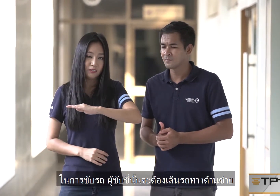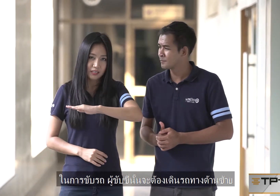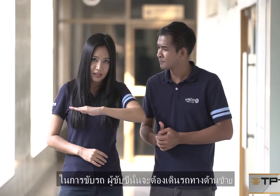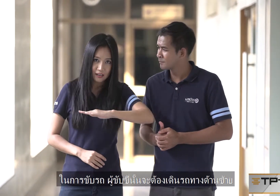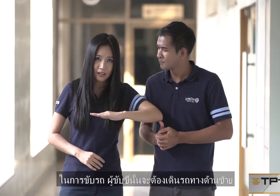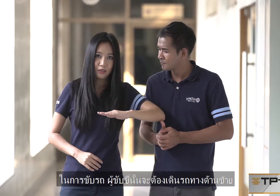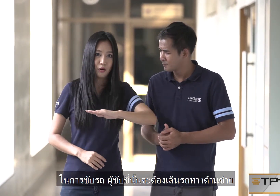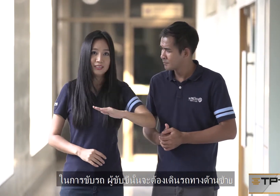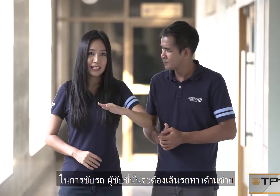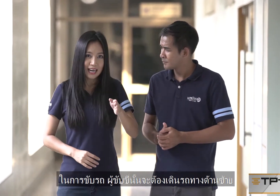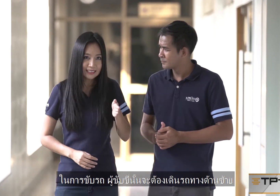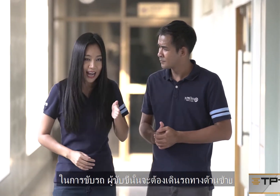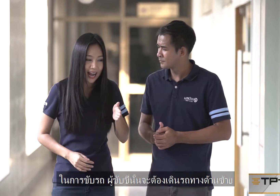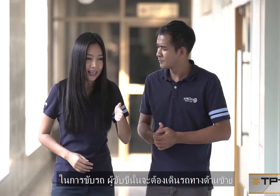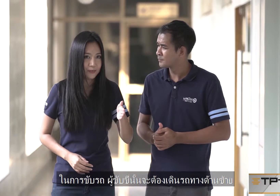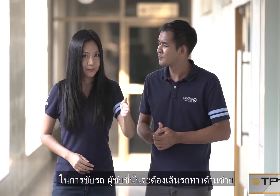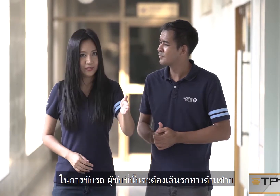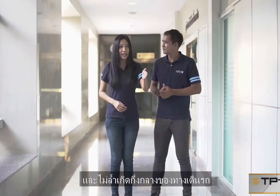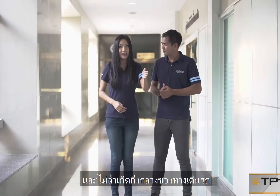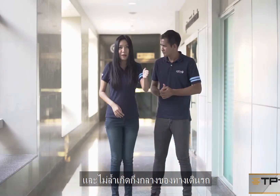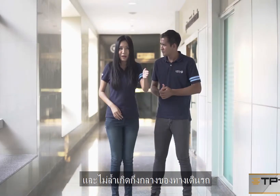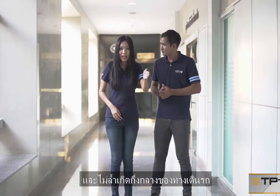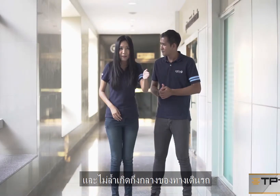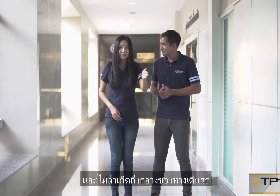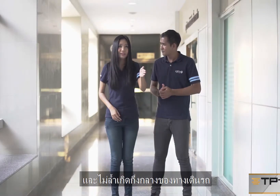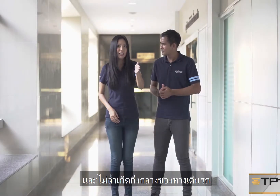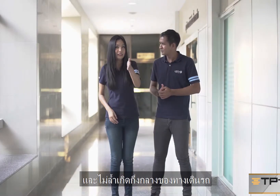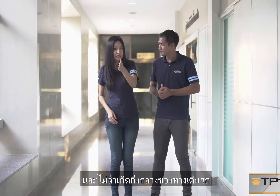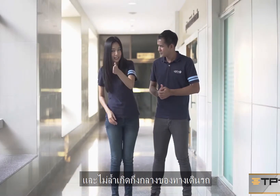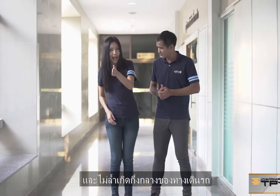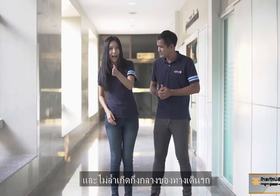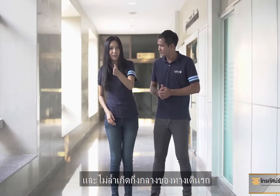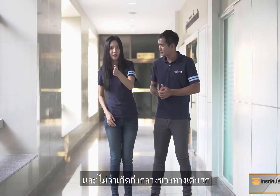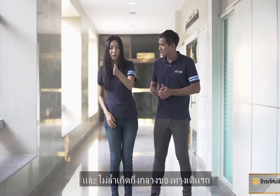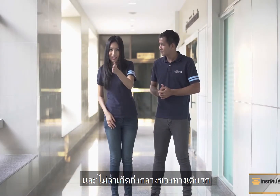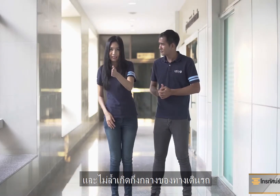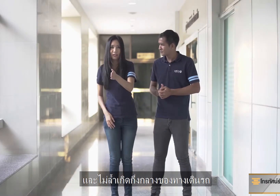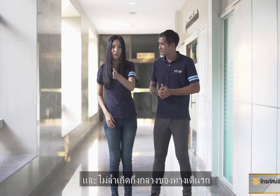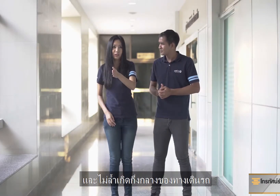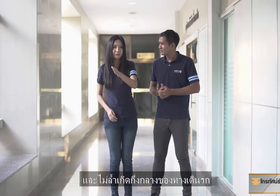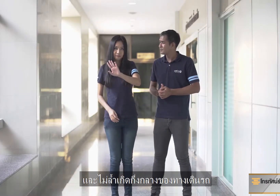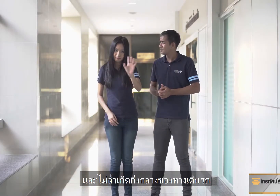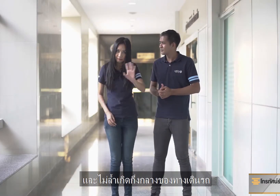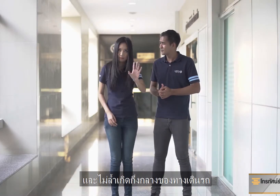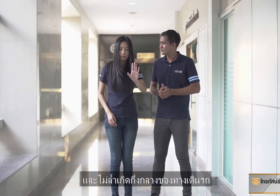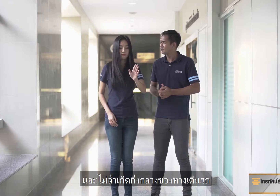ต้องเดินรถทางด้านซ้ายและไม่ล้ำเกินกึ่งกลางของทางเดินร